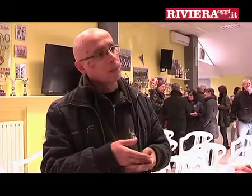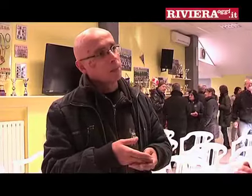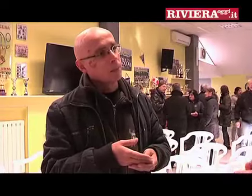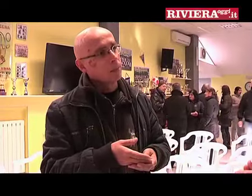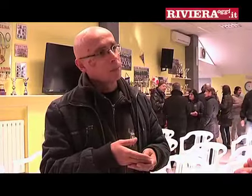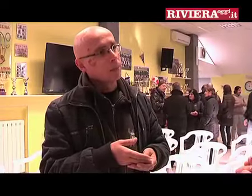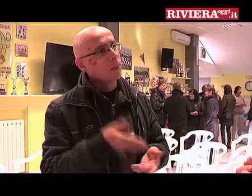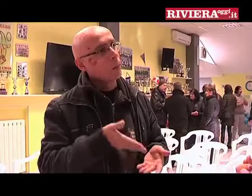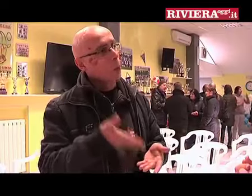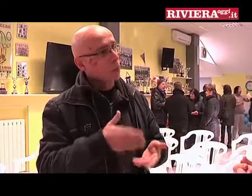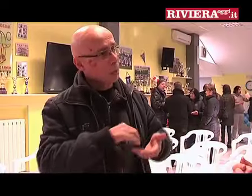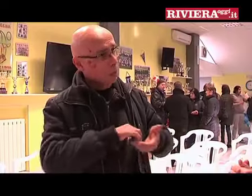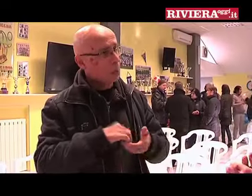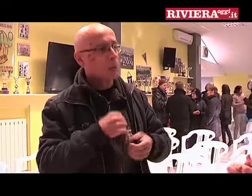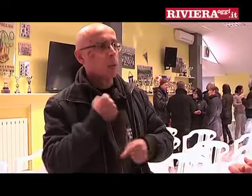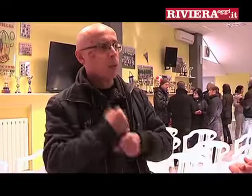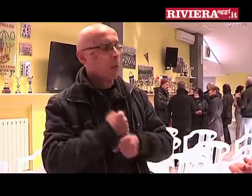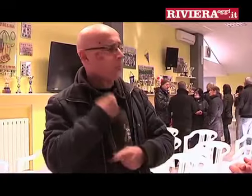di lingua dei segni.